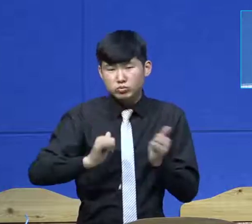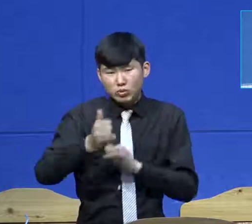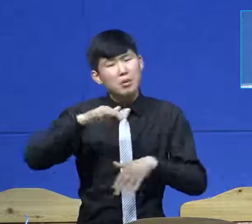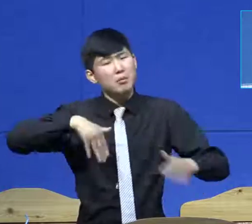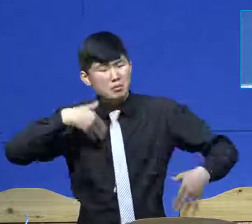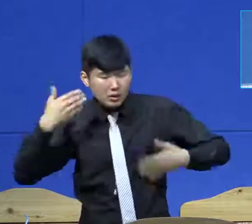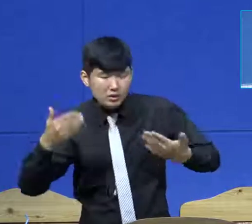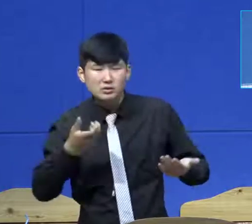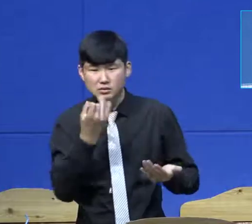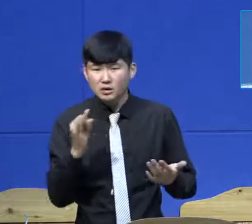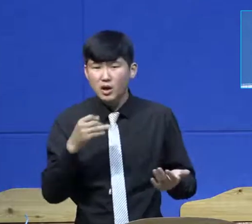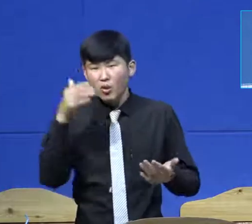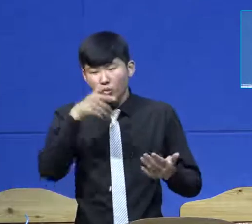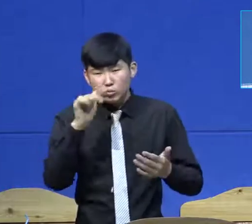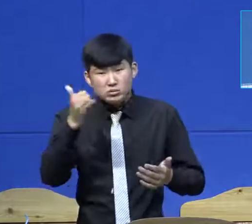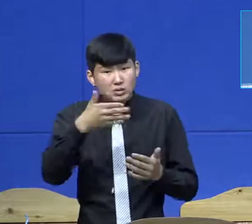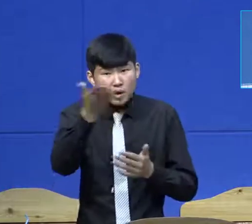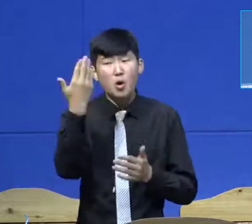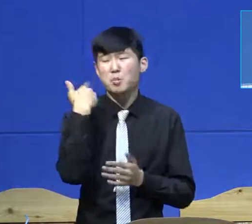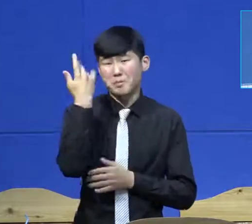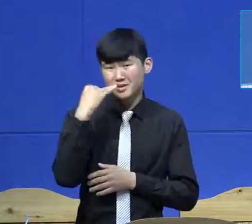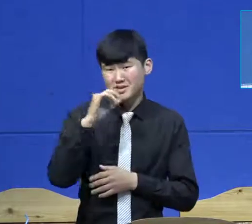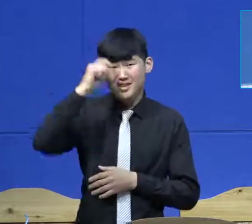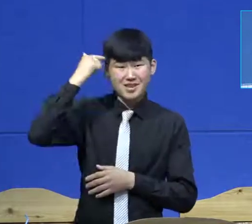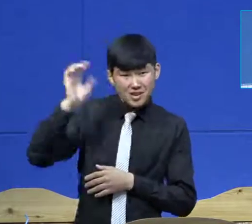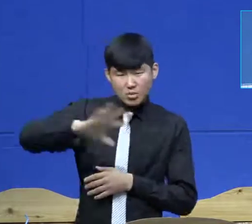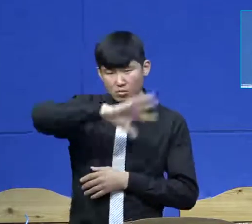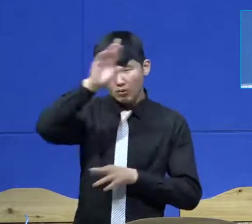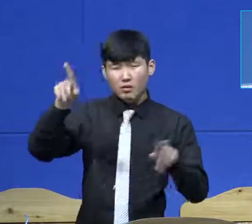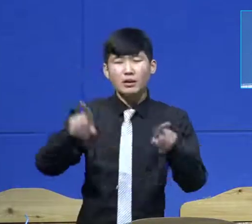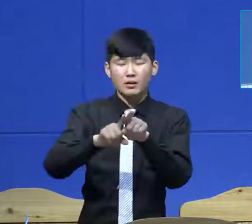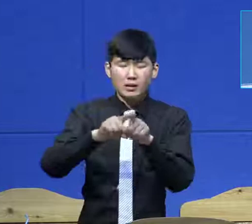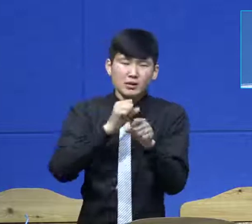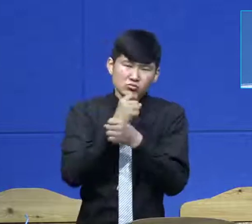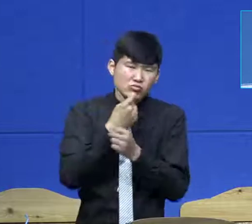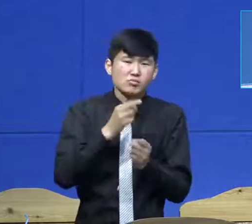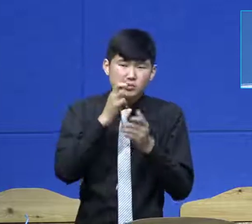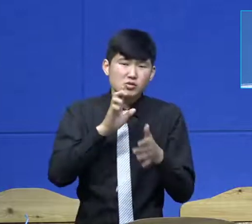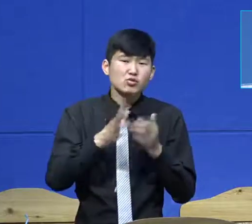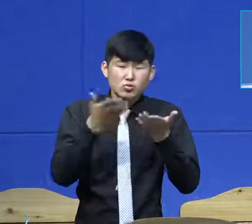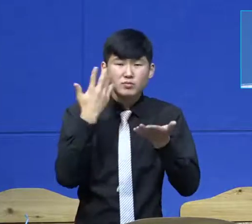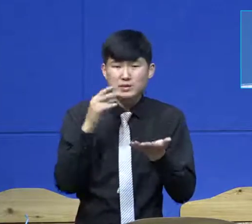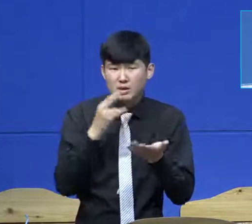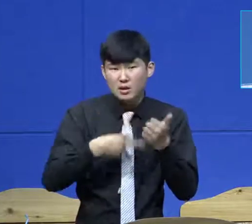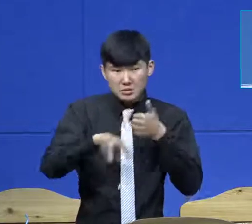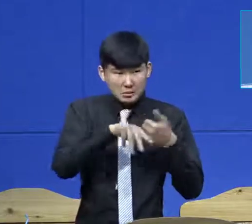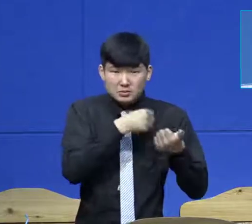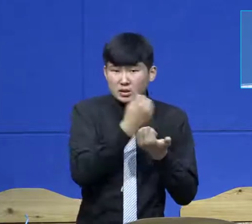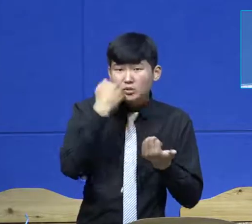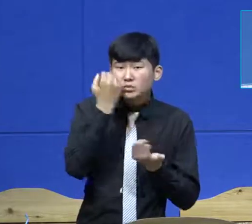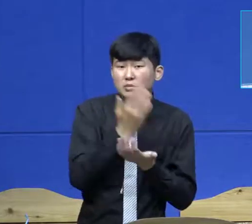юм баясцгаа. Учир танаас өмнө байсан ишүүлэгчдийг тэд тийм хөө хавцсан. Сайн мэдээ тарахад ичмэр байна